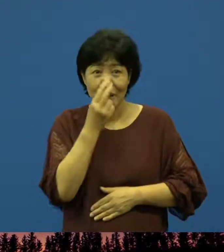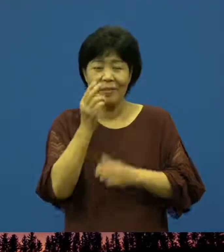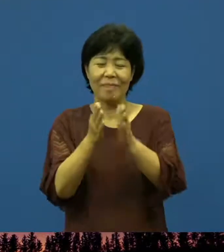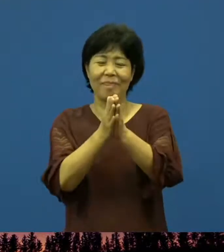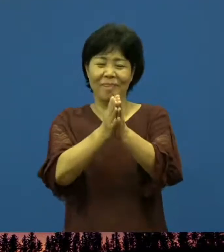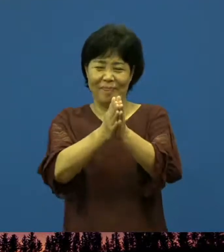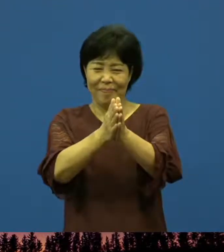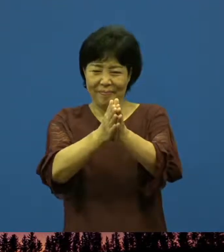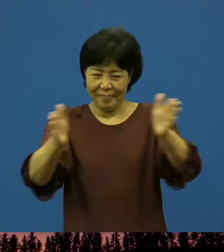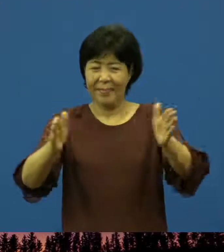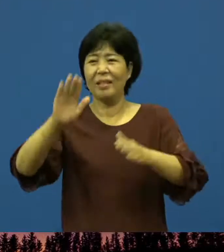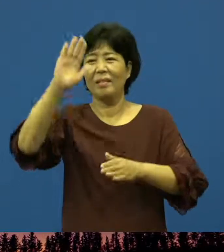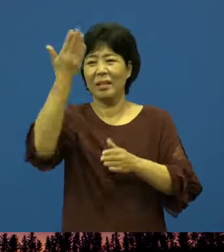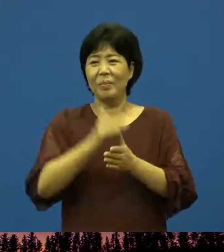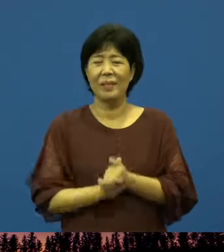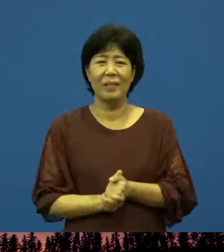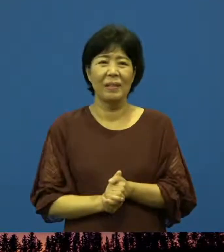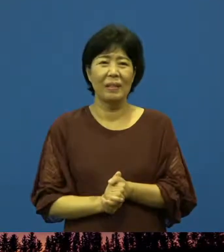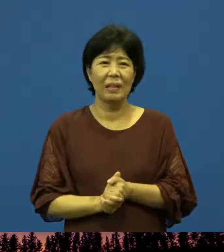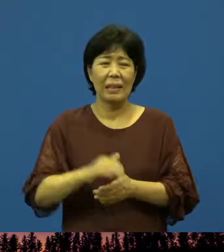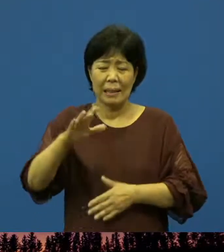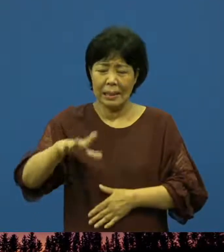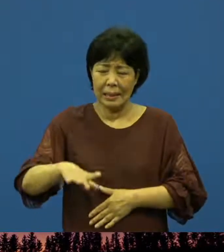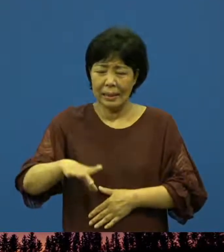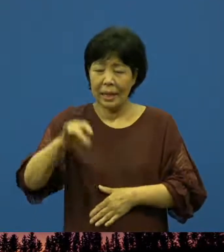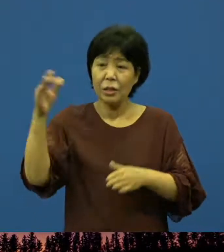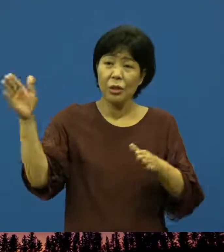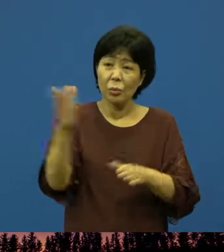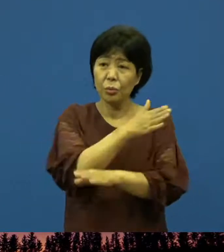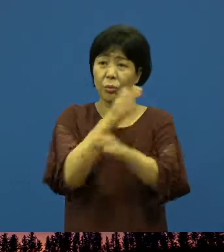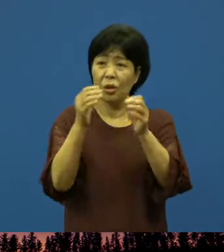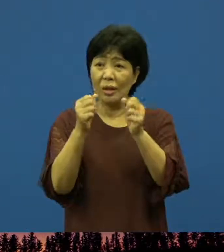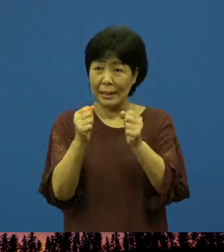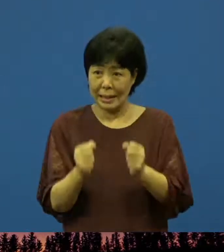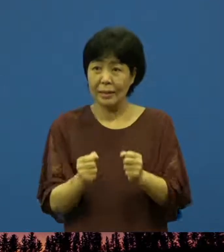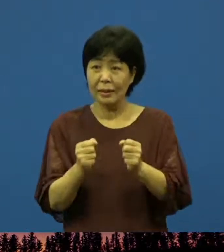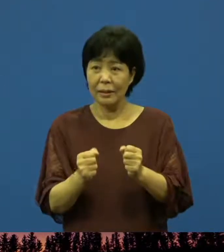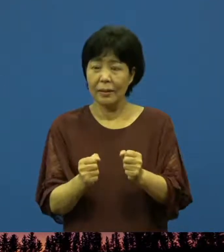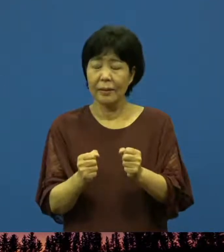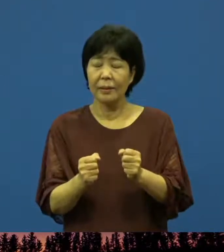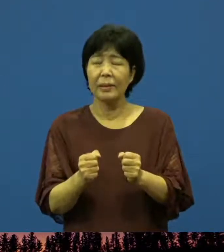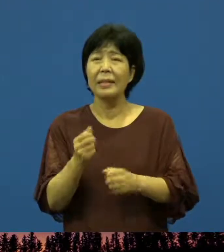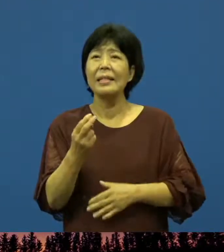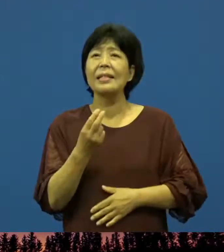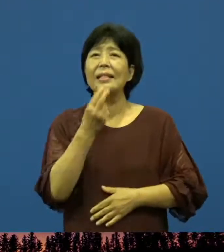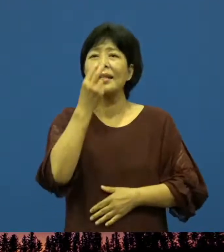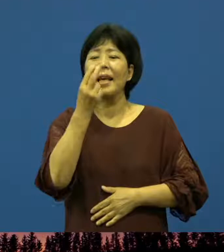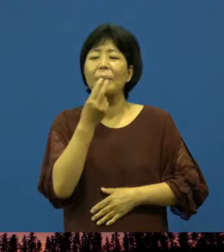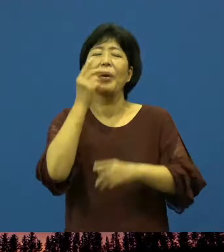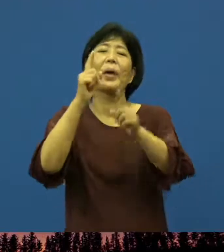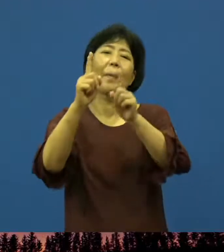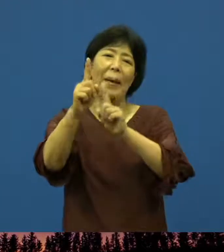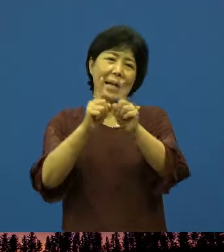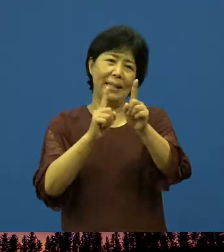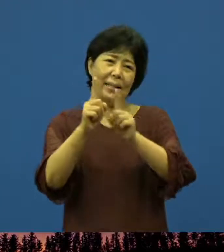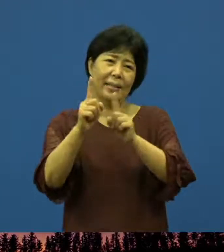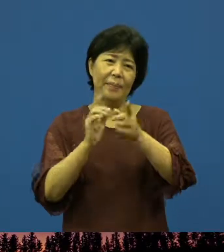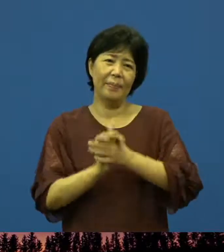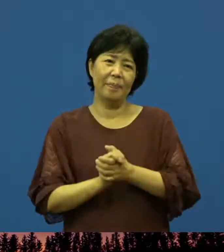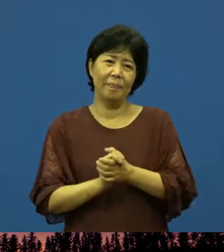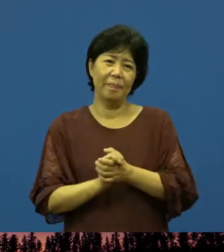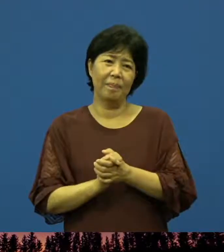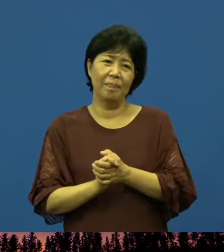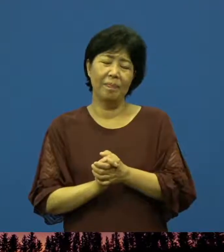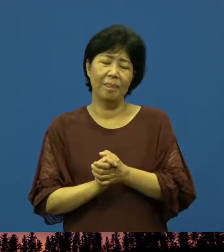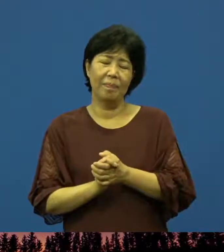그래서 태초부터 있는 생명의 말씀, 이 생명이 나타내신 바 됨이라 이 영원한 생명을 우리가 보았고